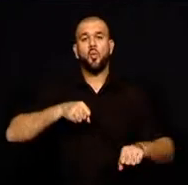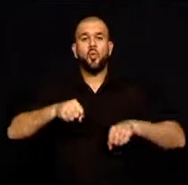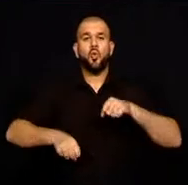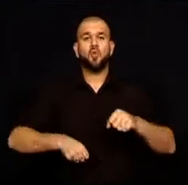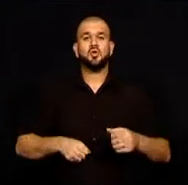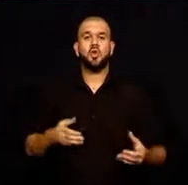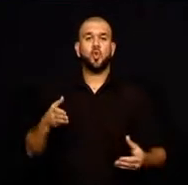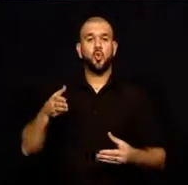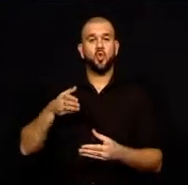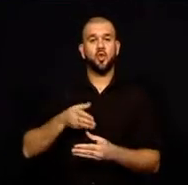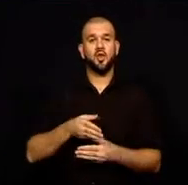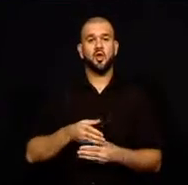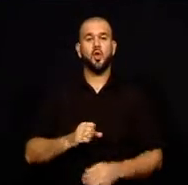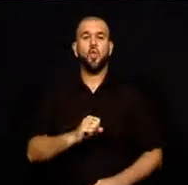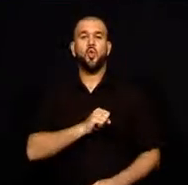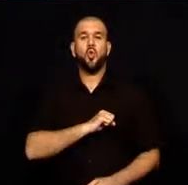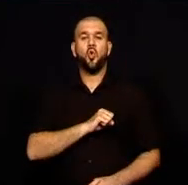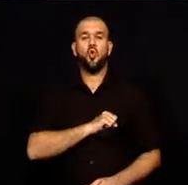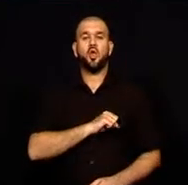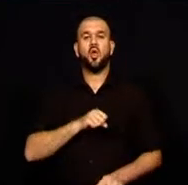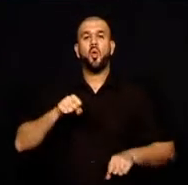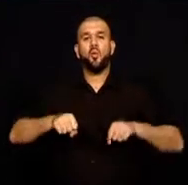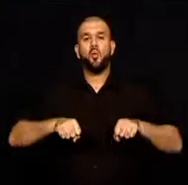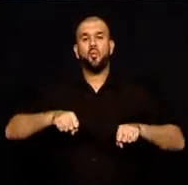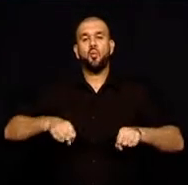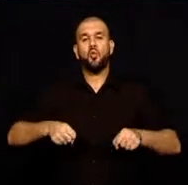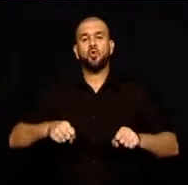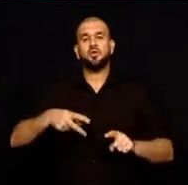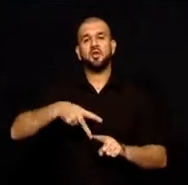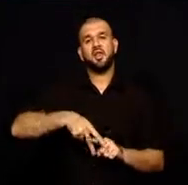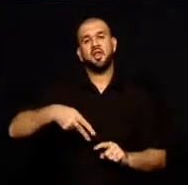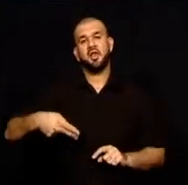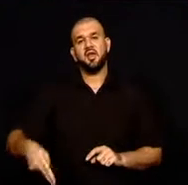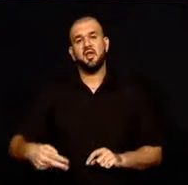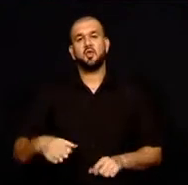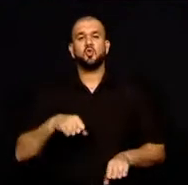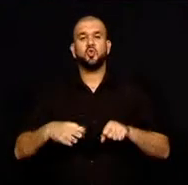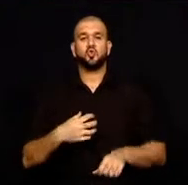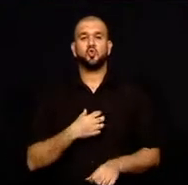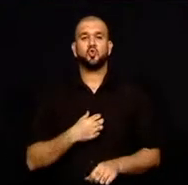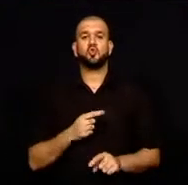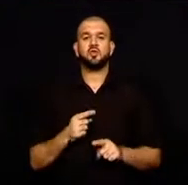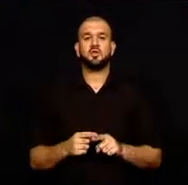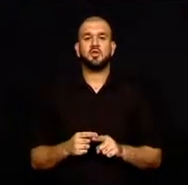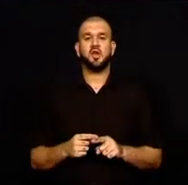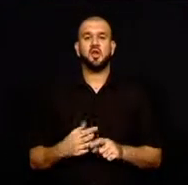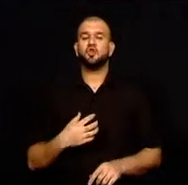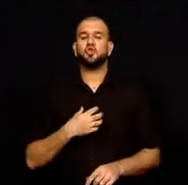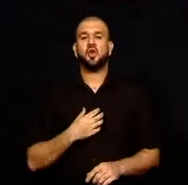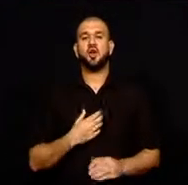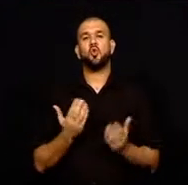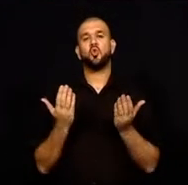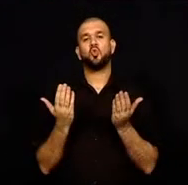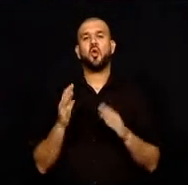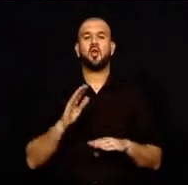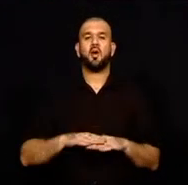motosikletinden inen sürücü ise çareyi dua etmekte buldu. Adamın zararsız olduğuna